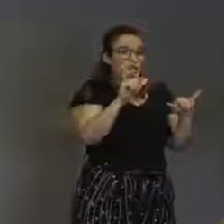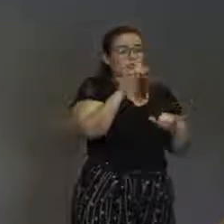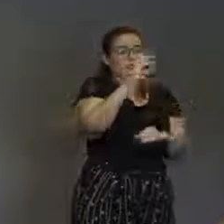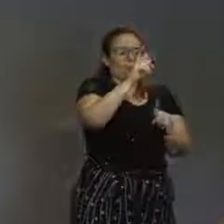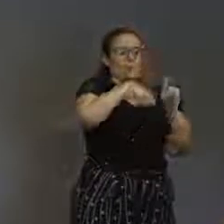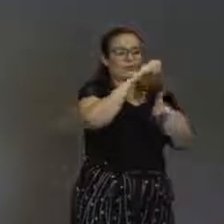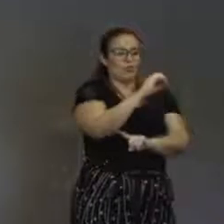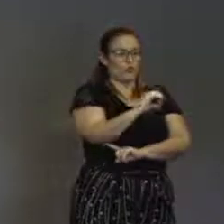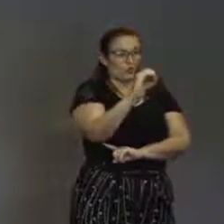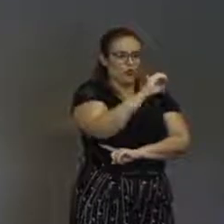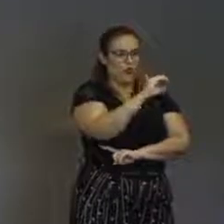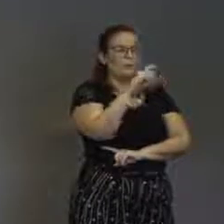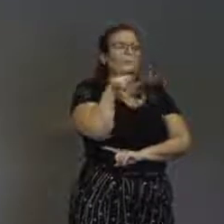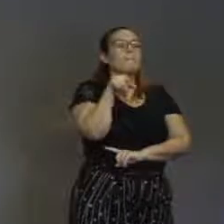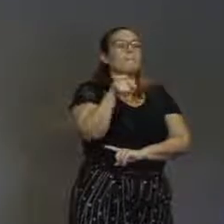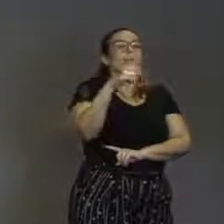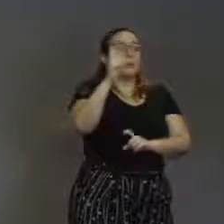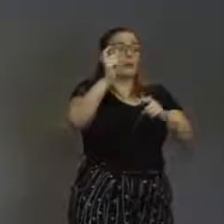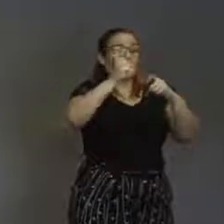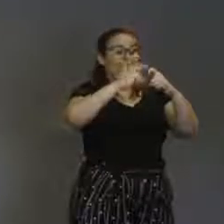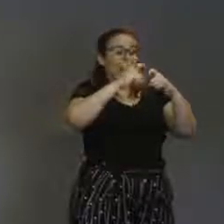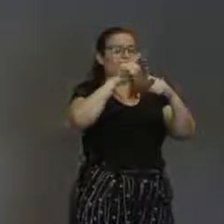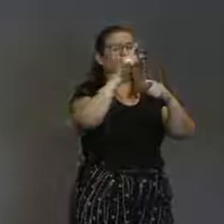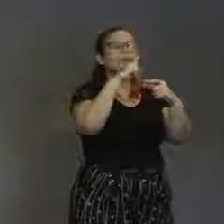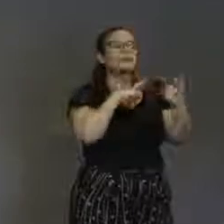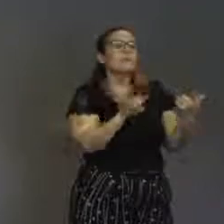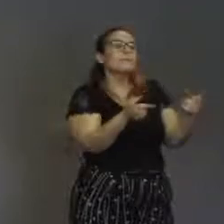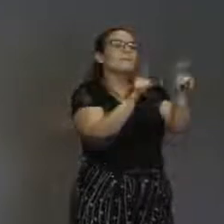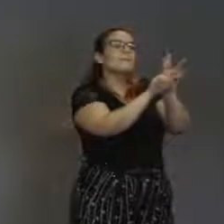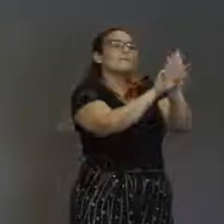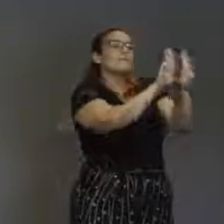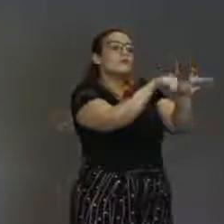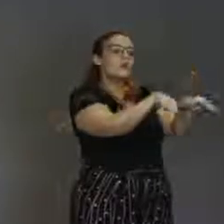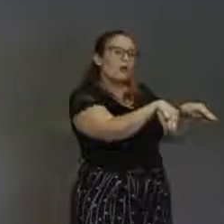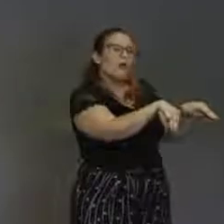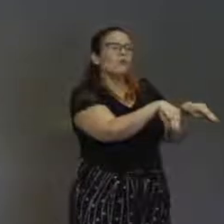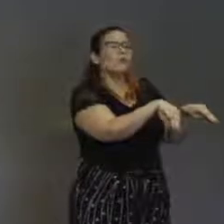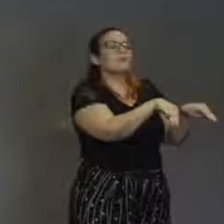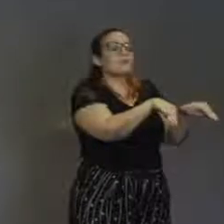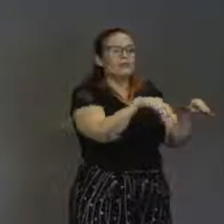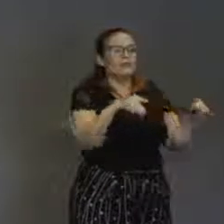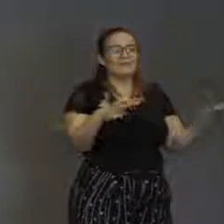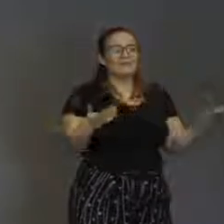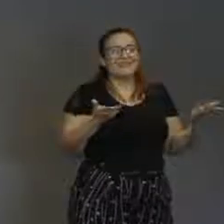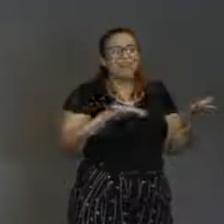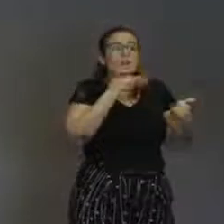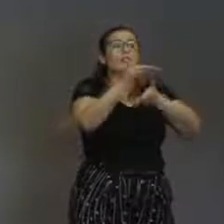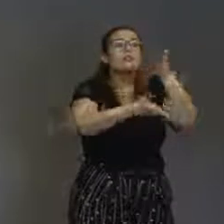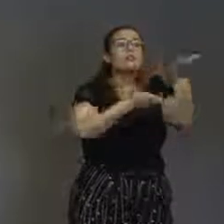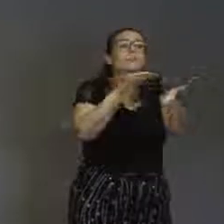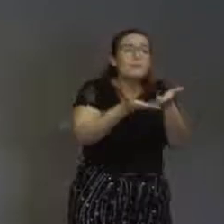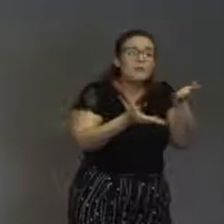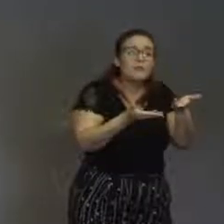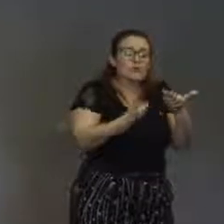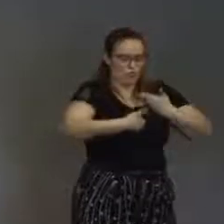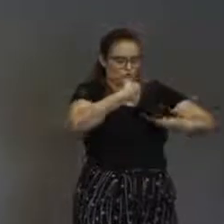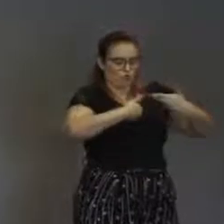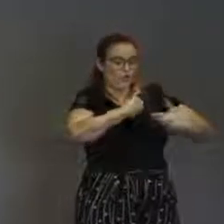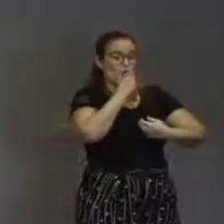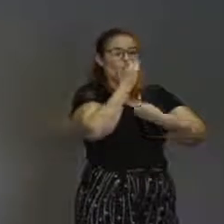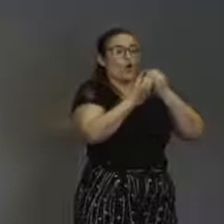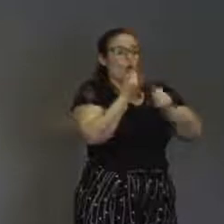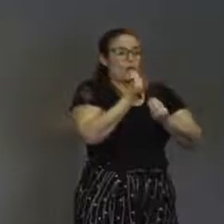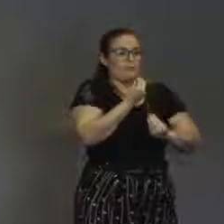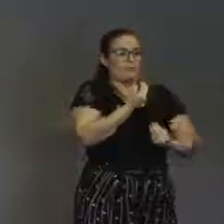Associação dos Médicos Francófonos fez uma parceria com o Museu de Belas Artes e parte do tratamento para depressão hoje envolve as